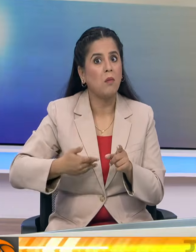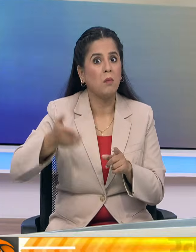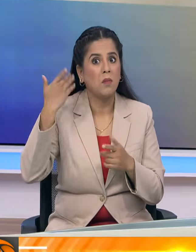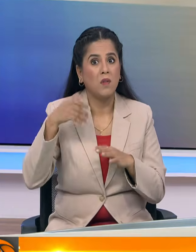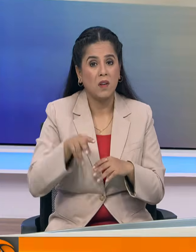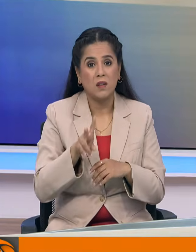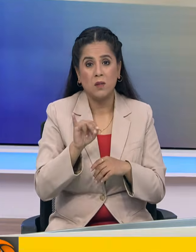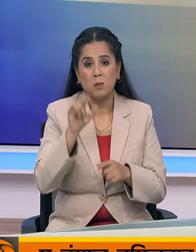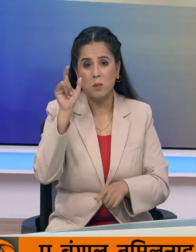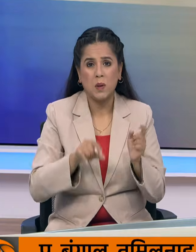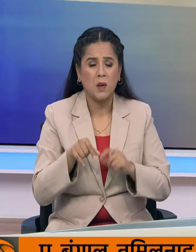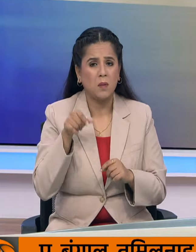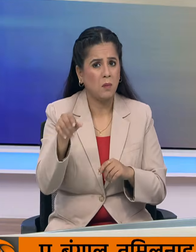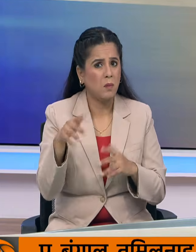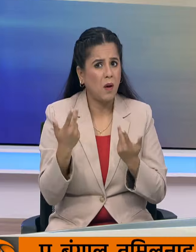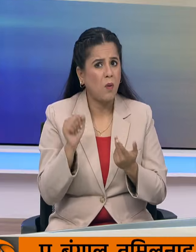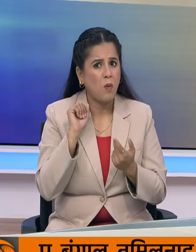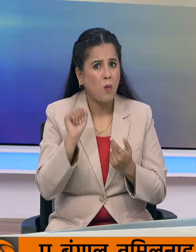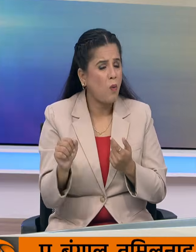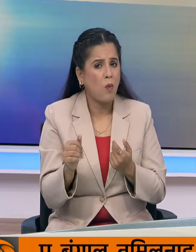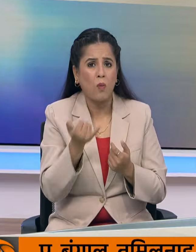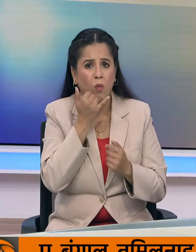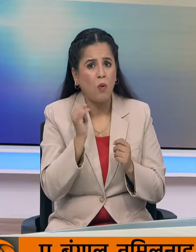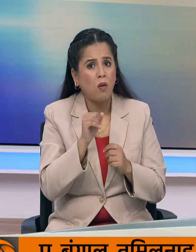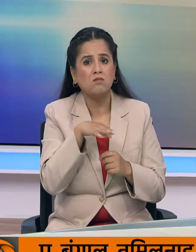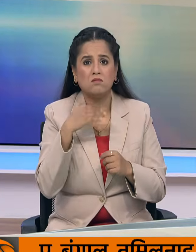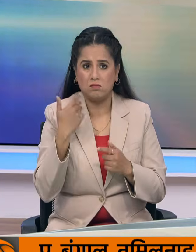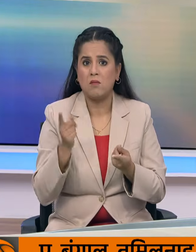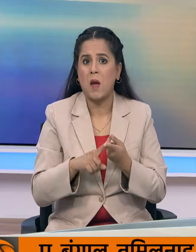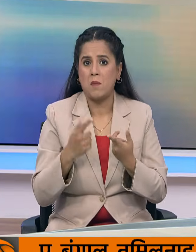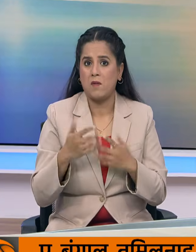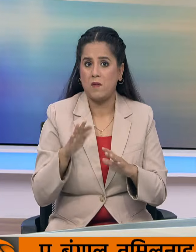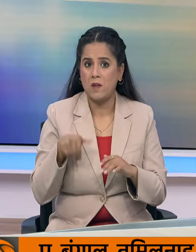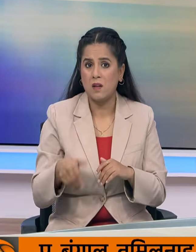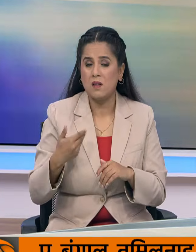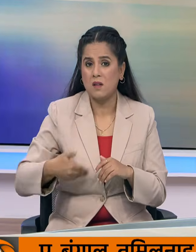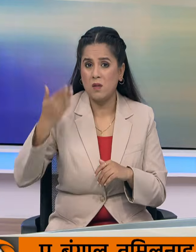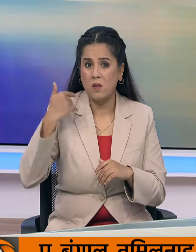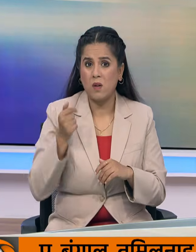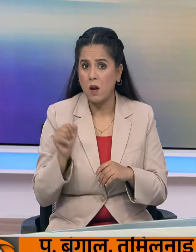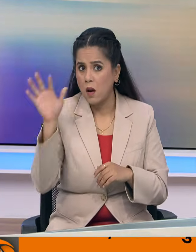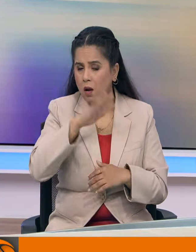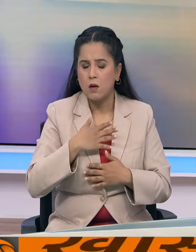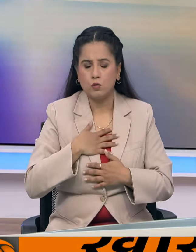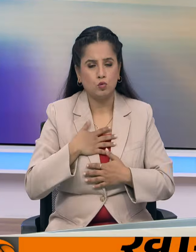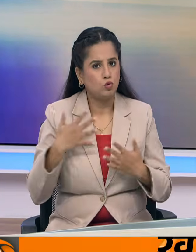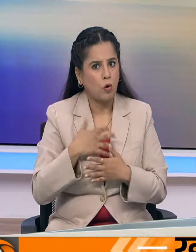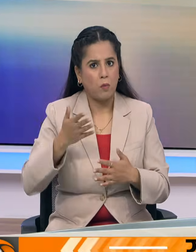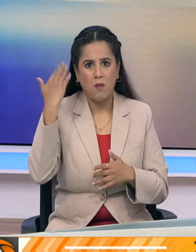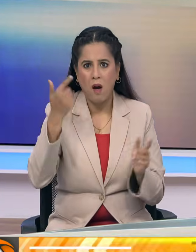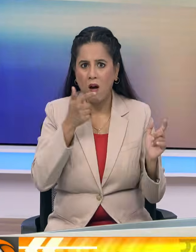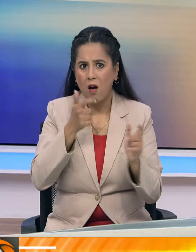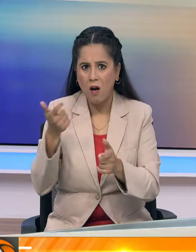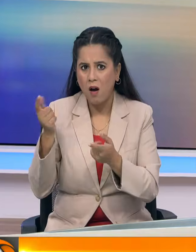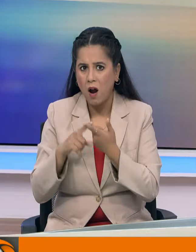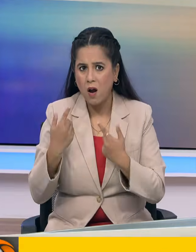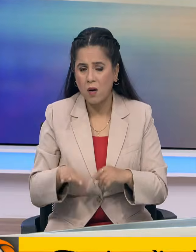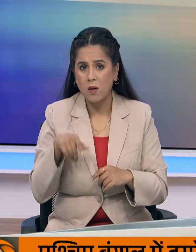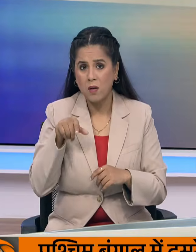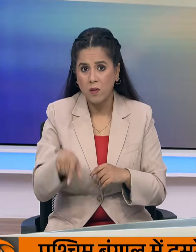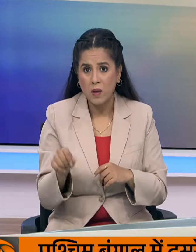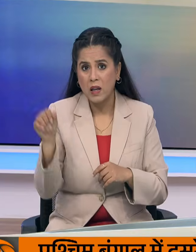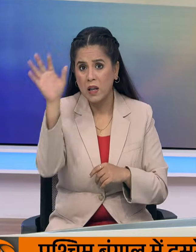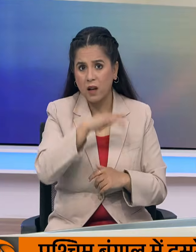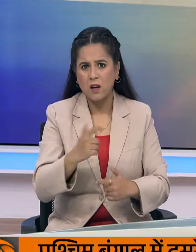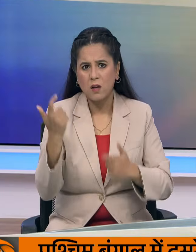जिसमें 26 निर्दोष लोगों की हत्या हुई थी। इस हमले ने पूरे देश को झकझोर दिया था। जवाब में भारतीय